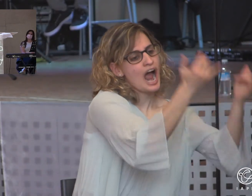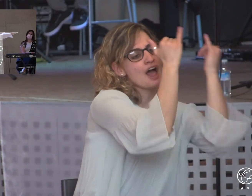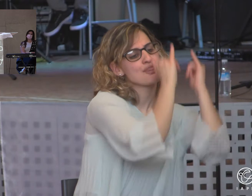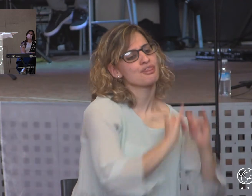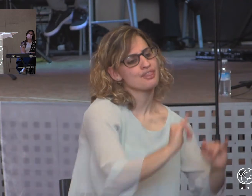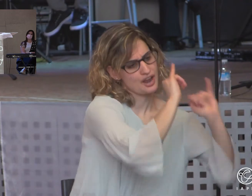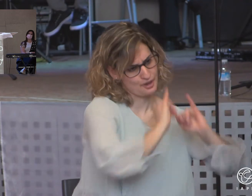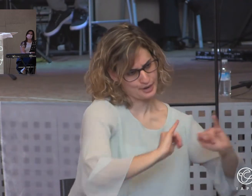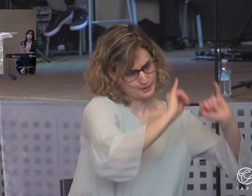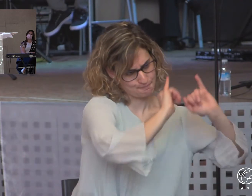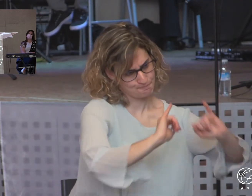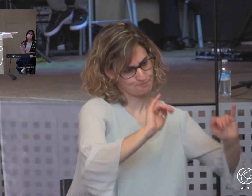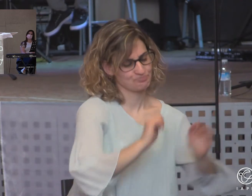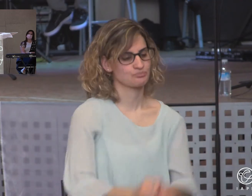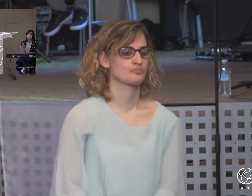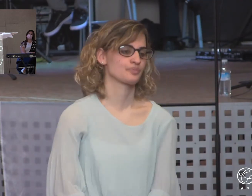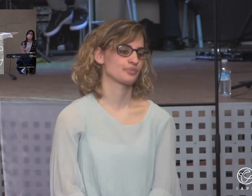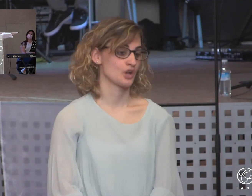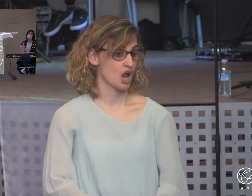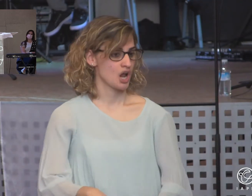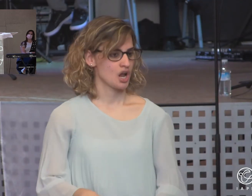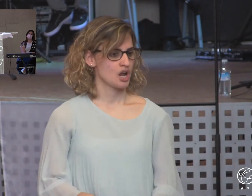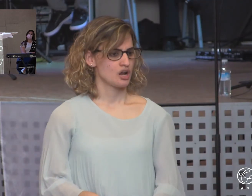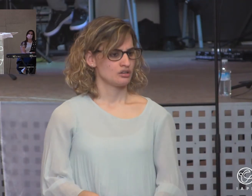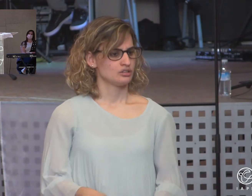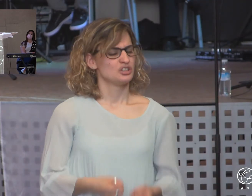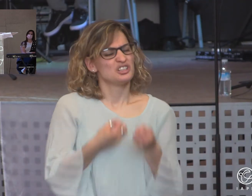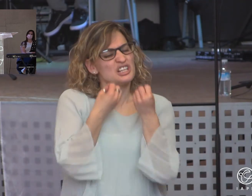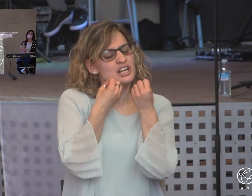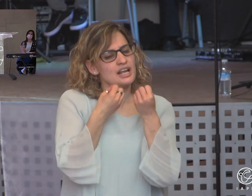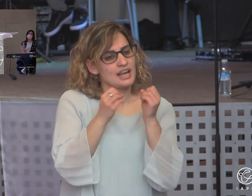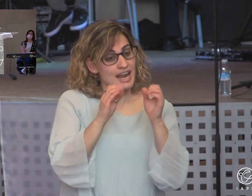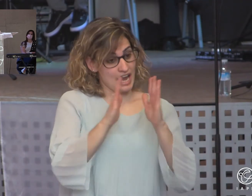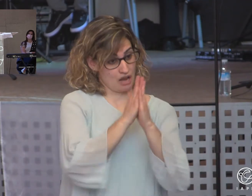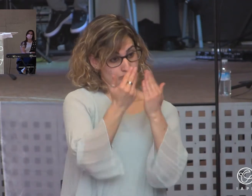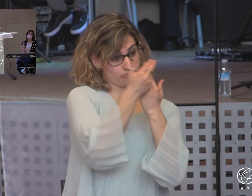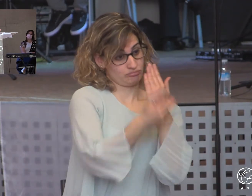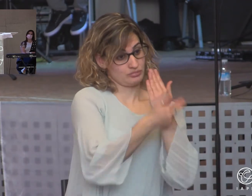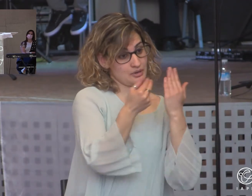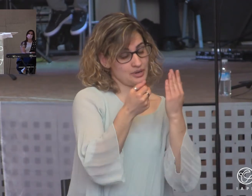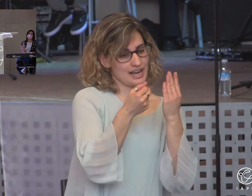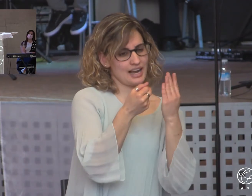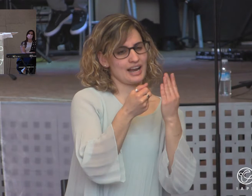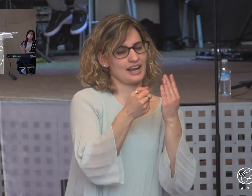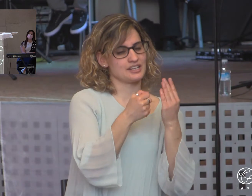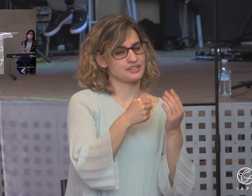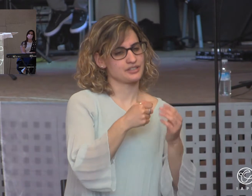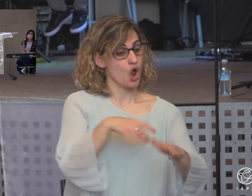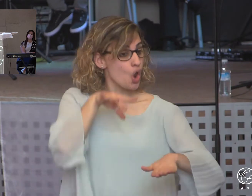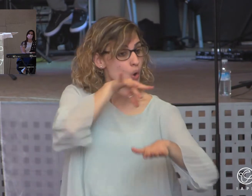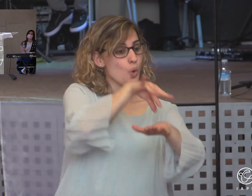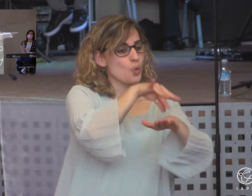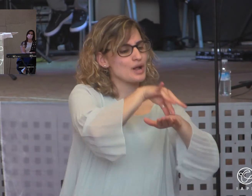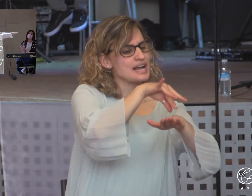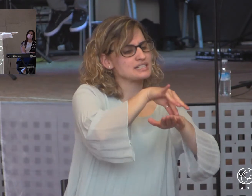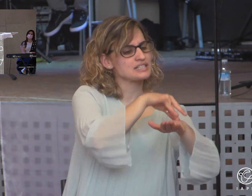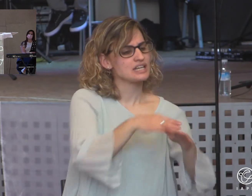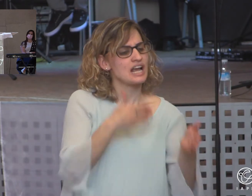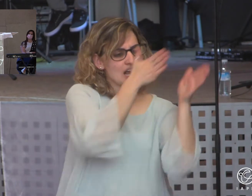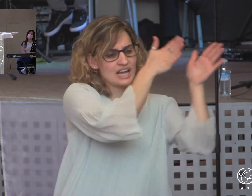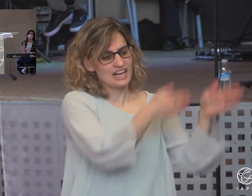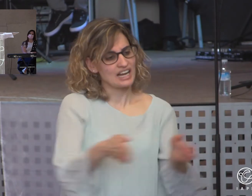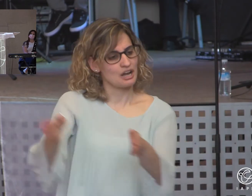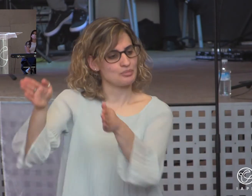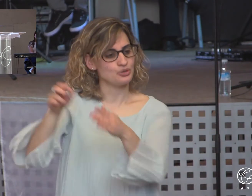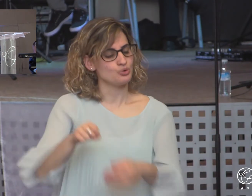Puedes ver Lucas 2, 41, 52 que nos cuenta esto. Nos cuenta la historia específica. Y